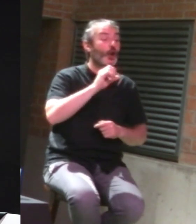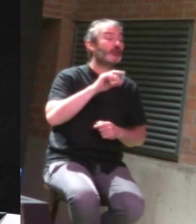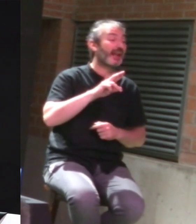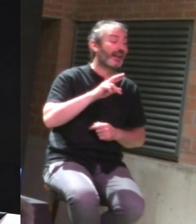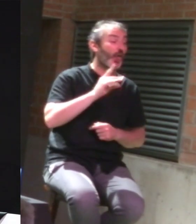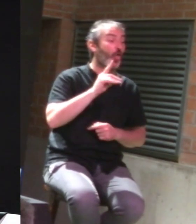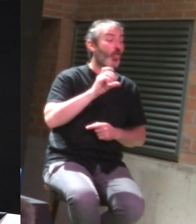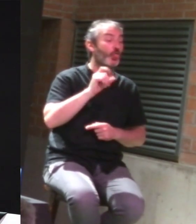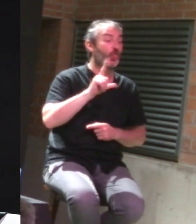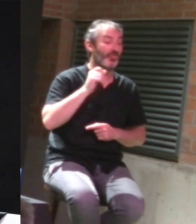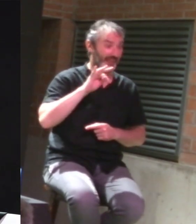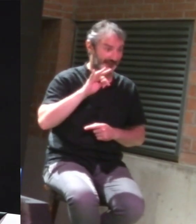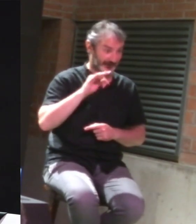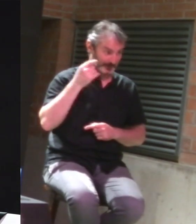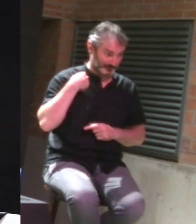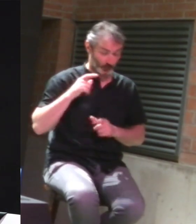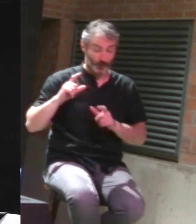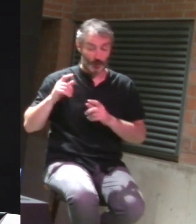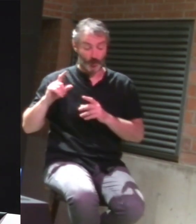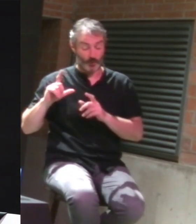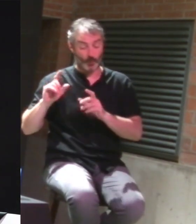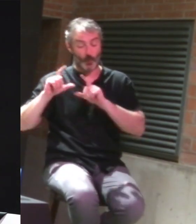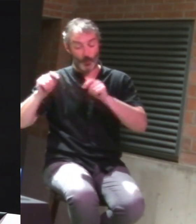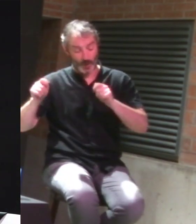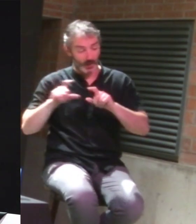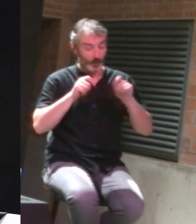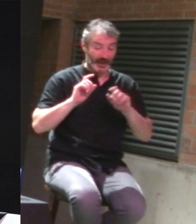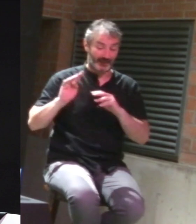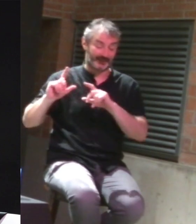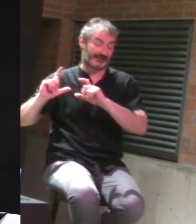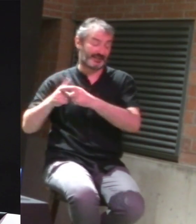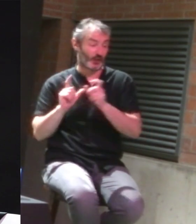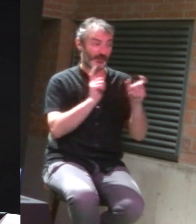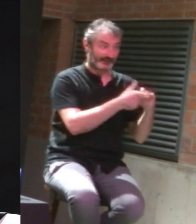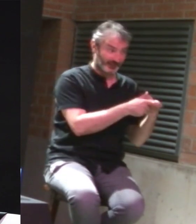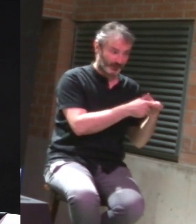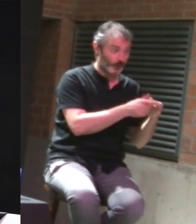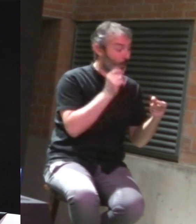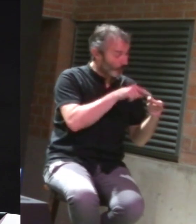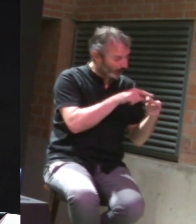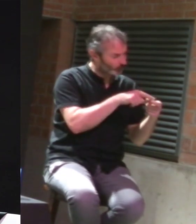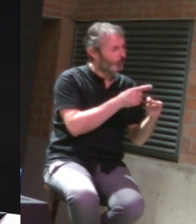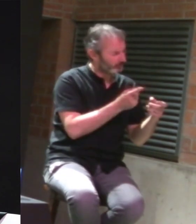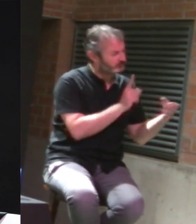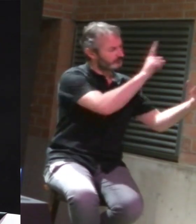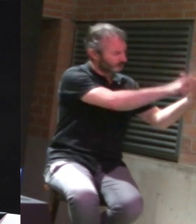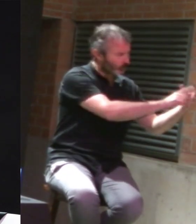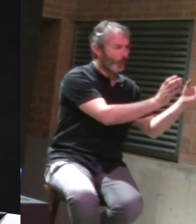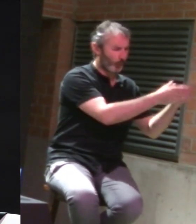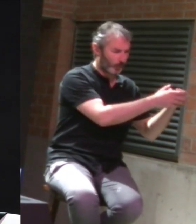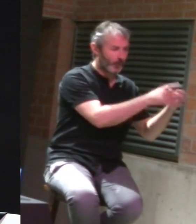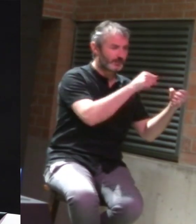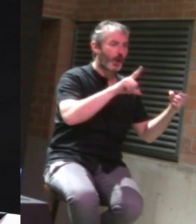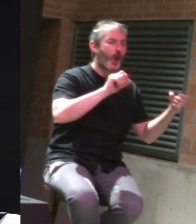Dolcet, aquesta dona que és detinguda a les dues vagues, que formi part també d'un d'aquests grups, i li demanaran també a